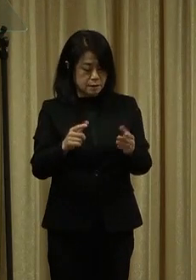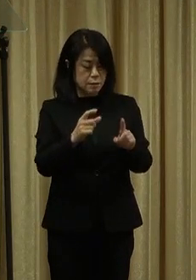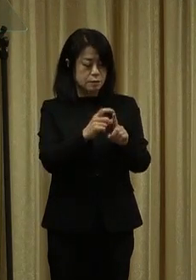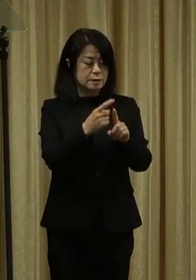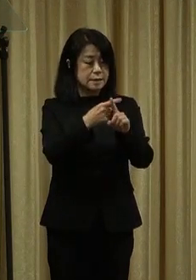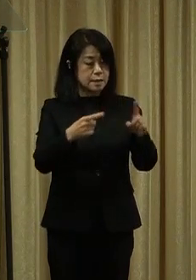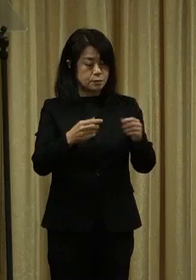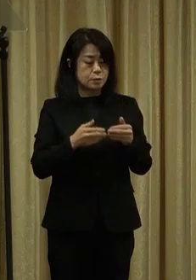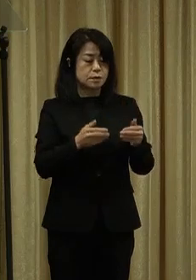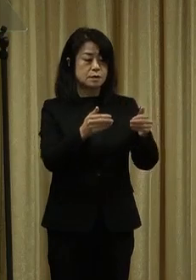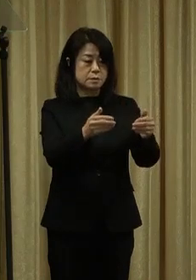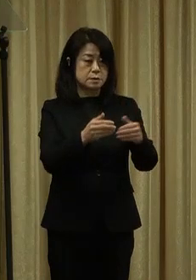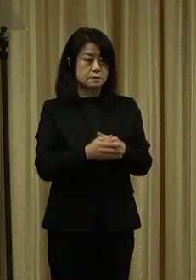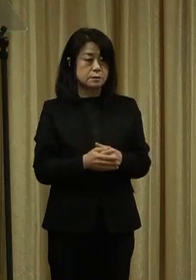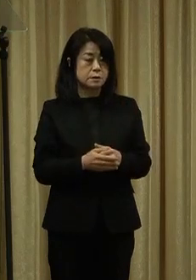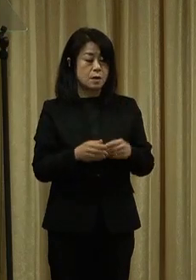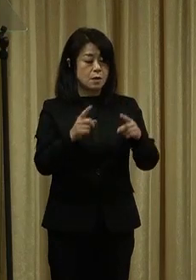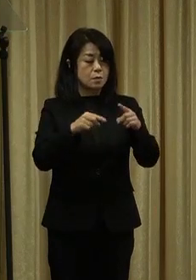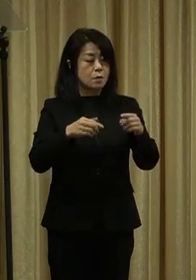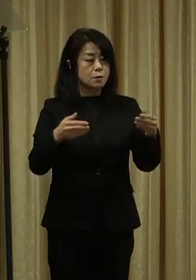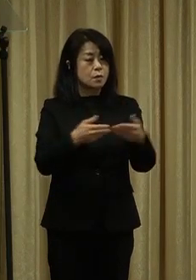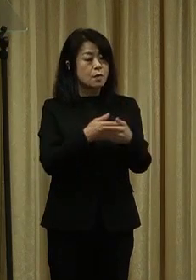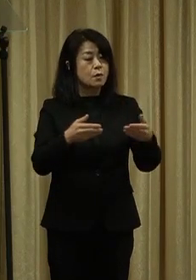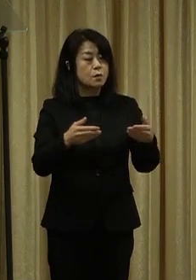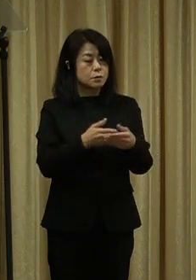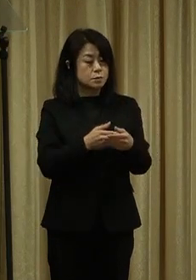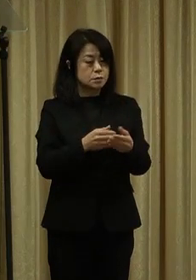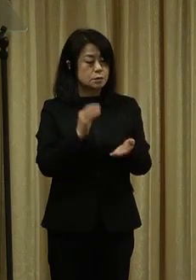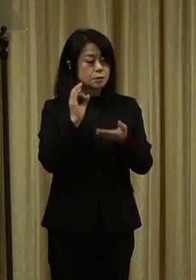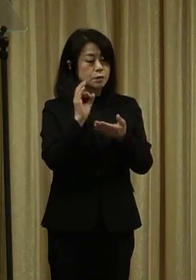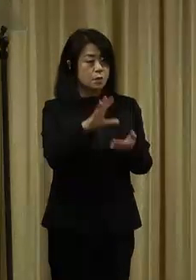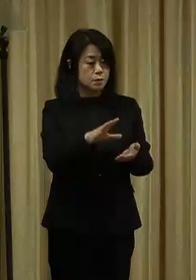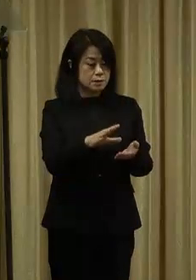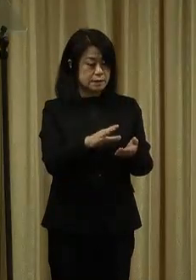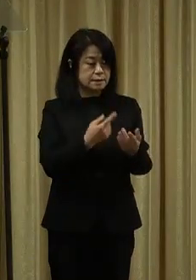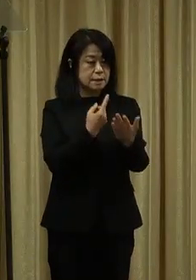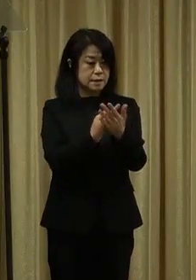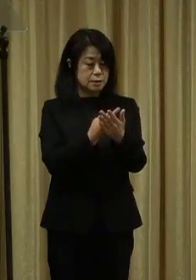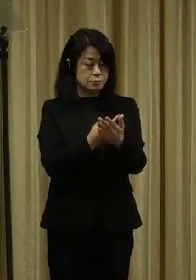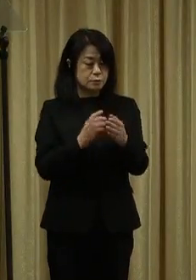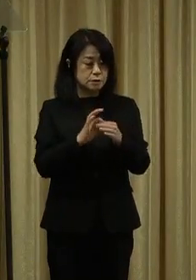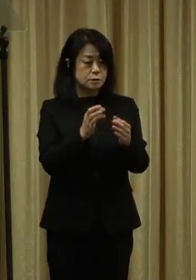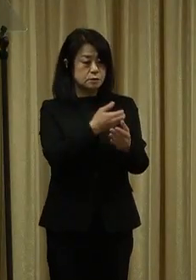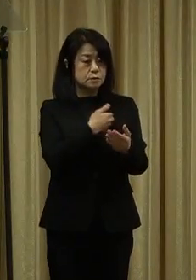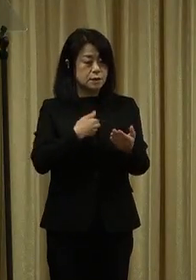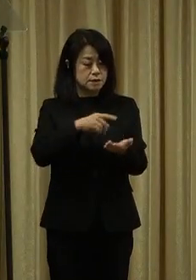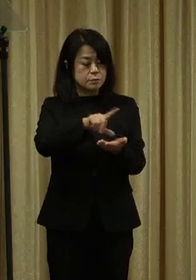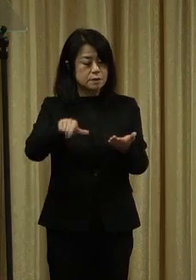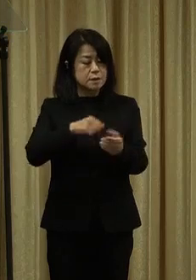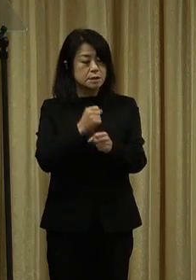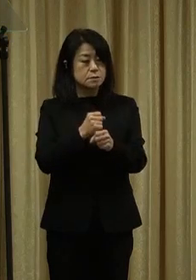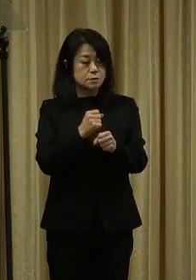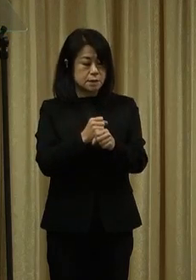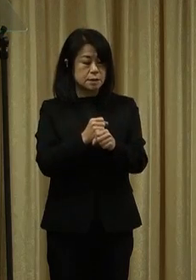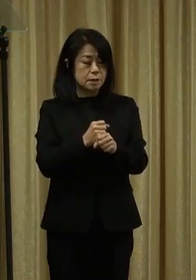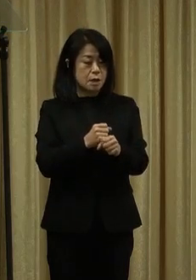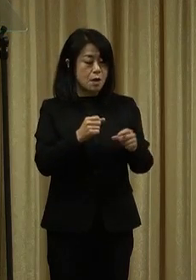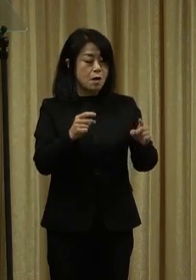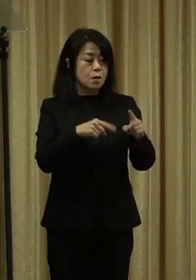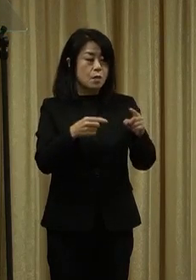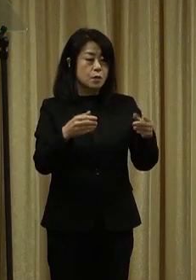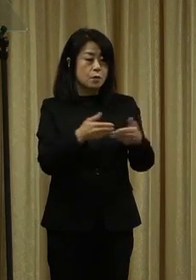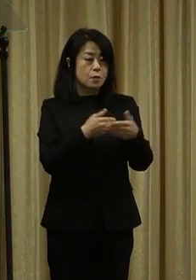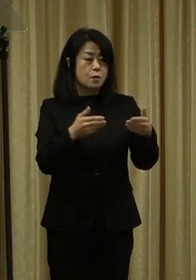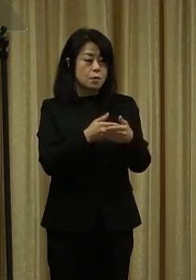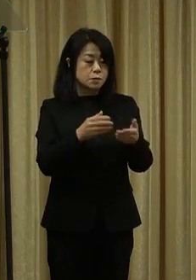ります。次に公共交通への投資参画、持続可能な地域づくりです。公共交通の